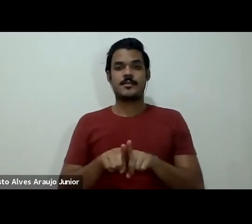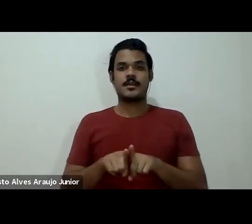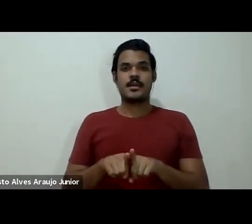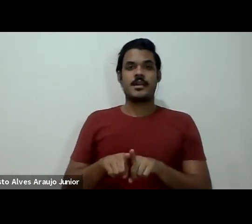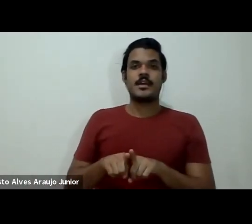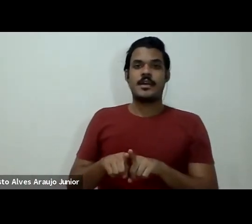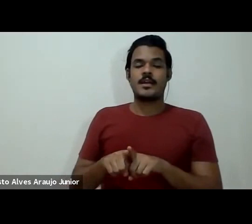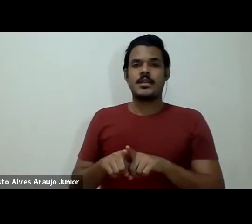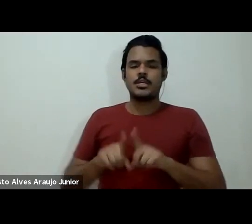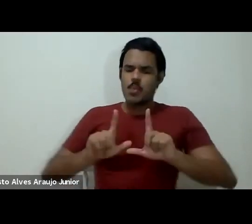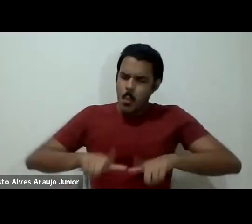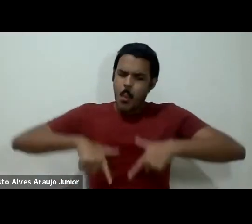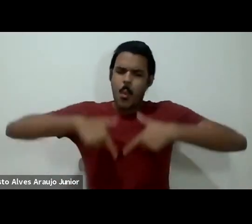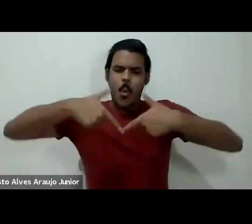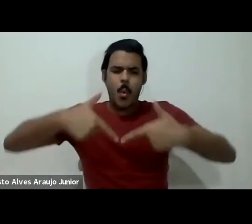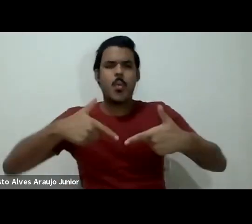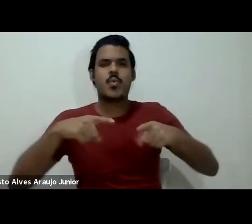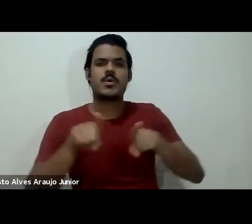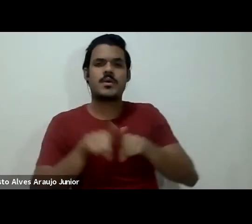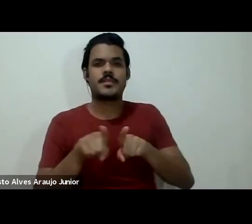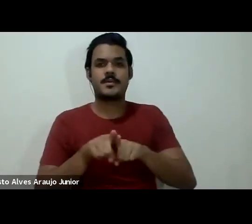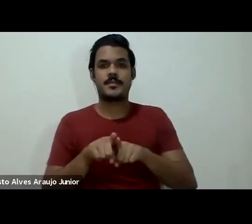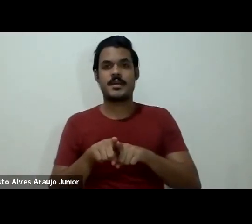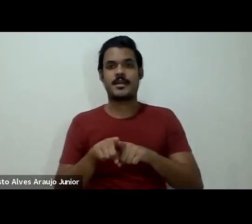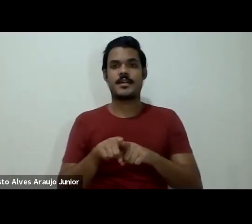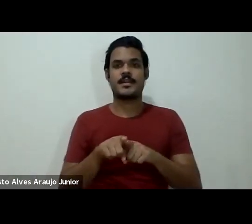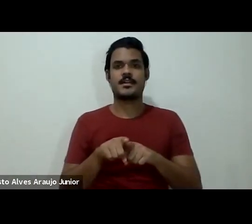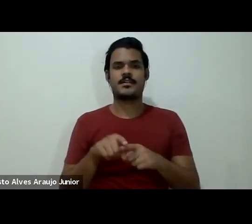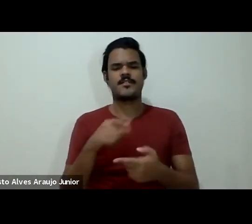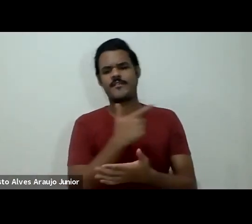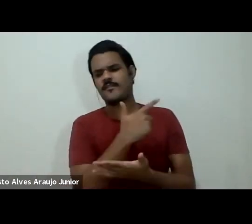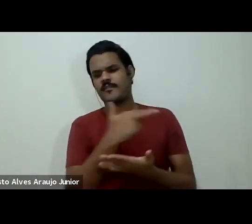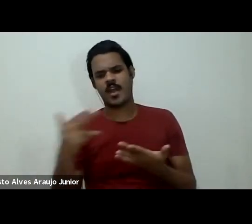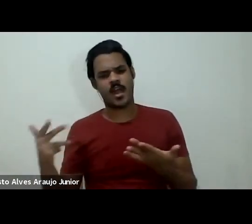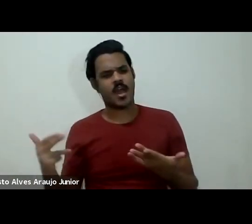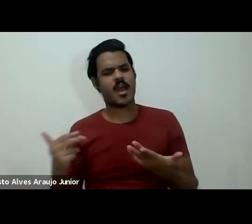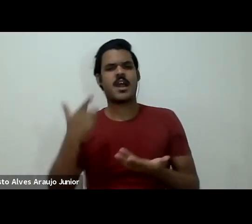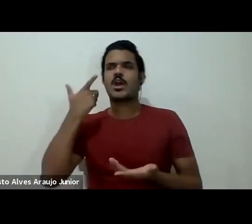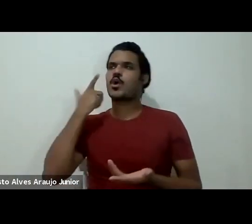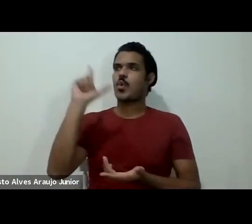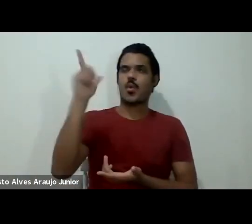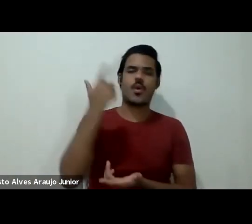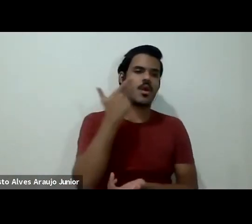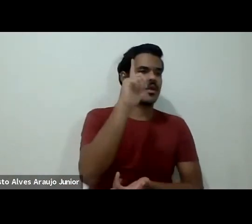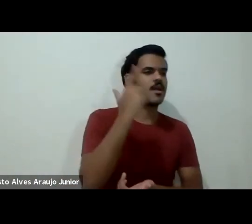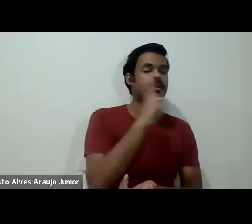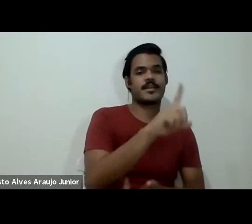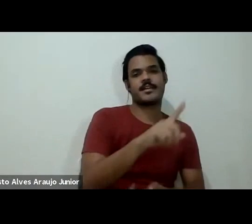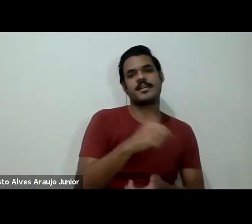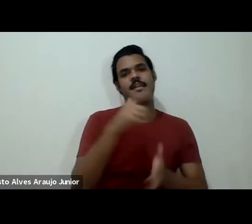suas lutas, e aí há várias conquistas como a Lei